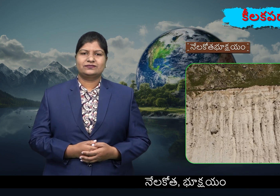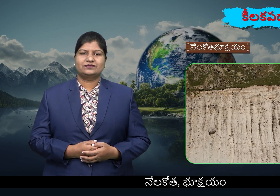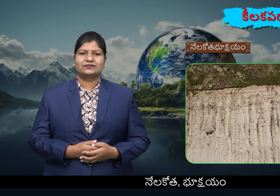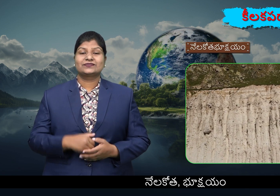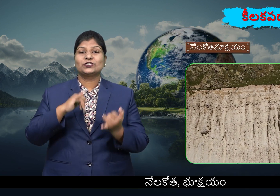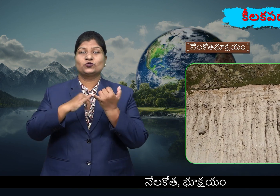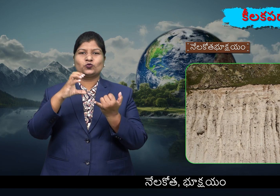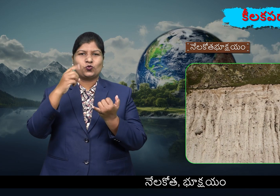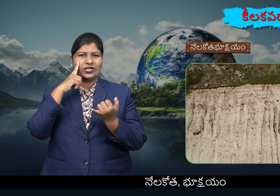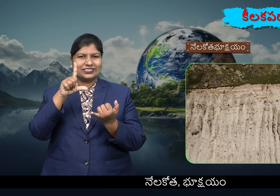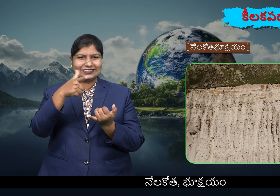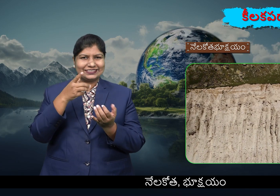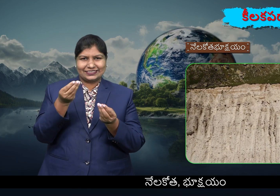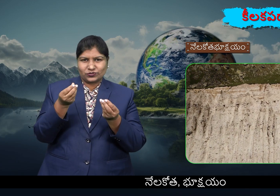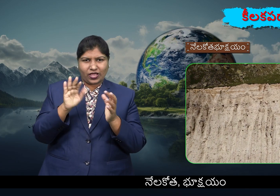నేల కోత, భూక్షయం,